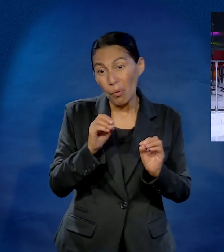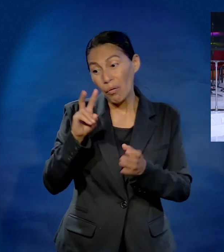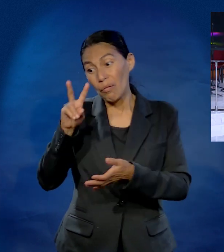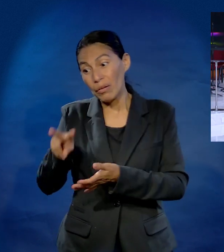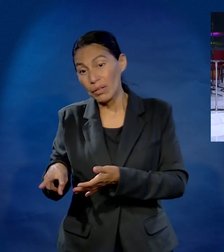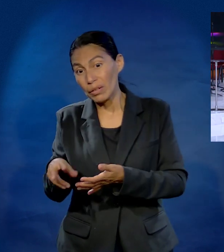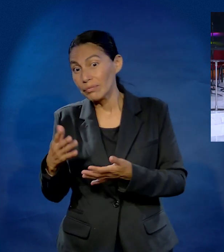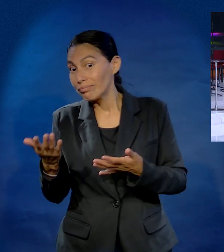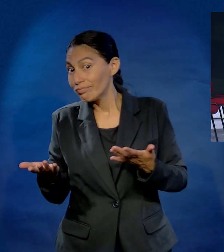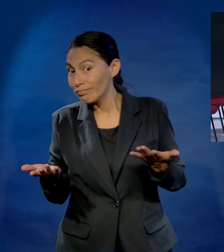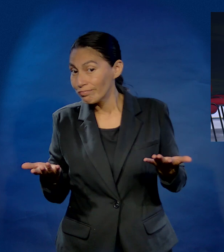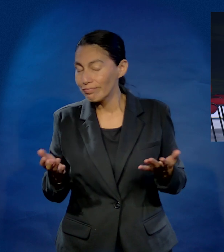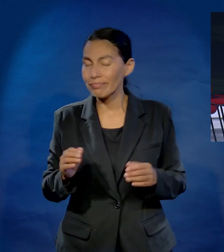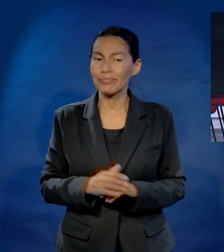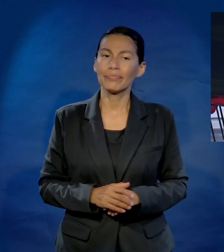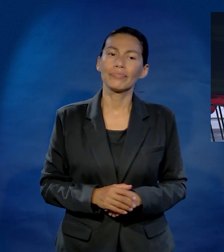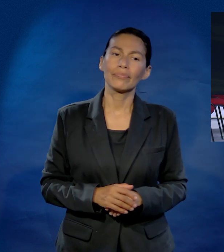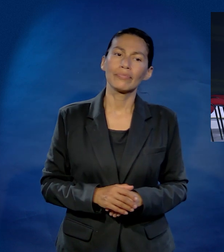que todo lo que habías creído,